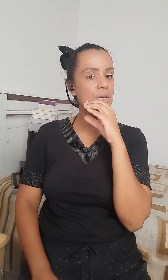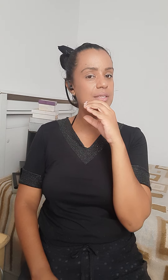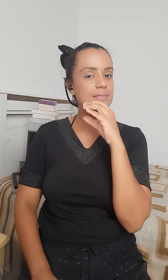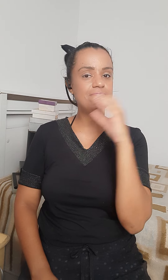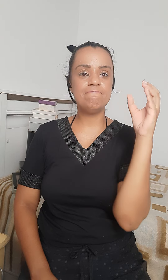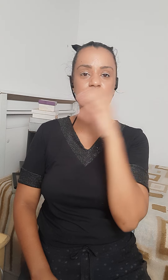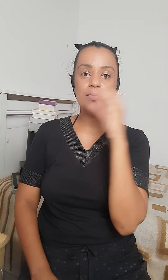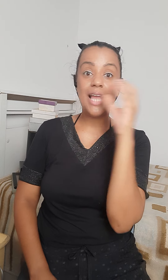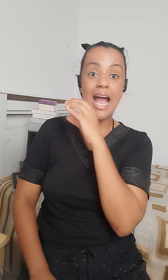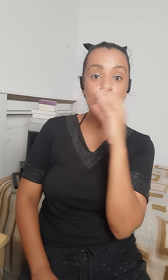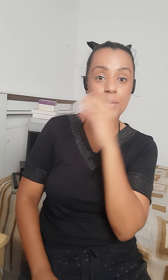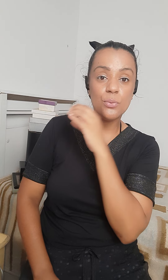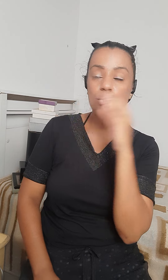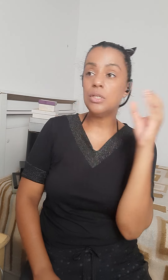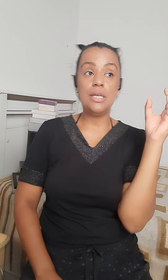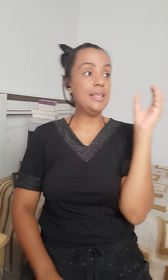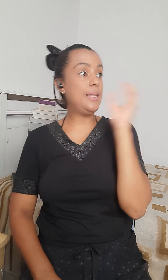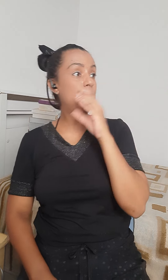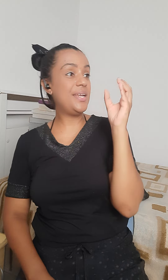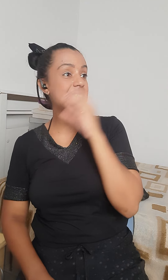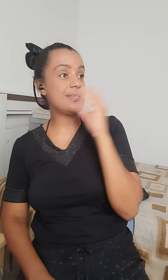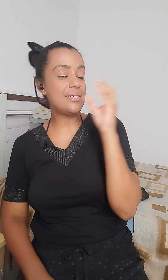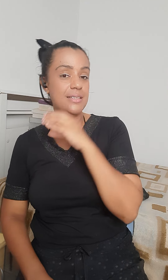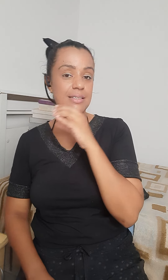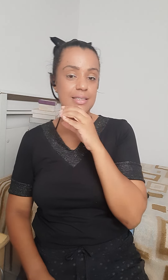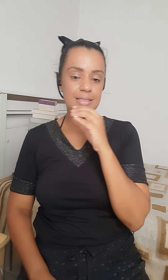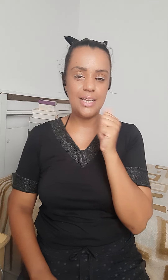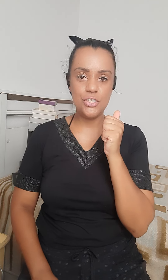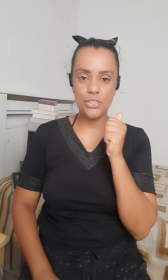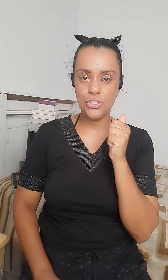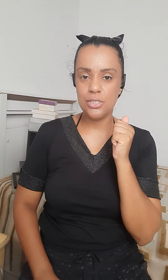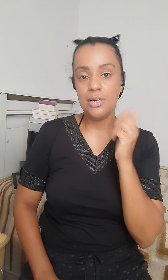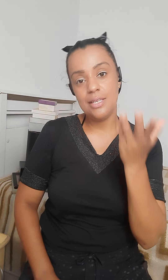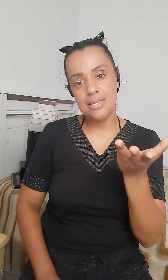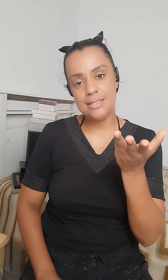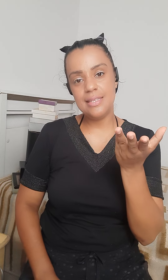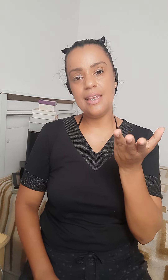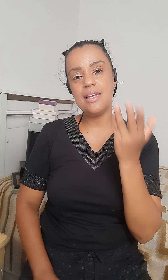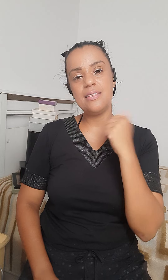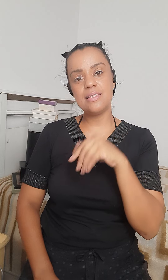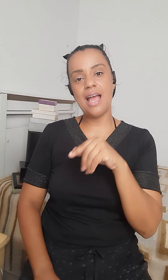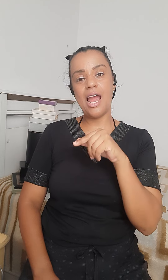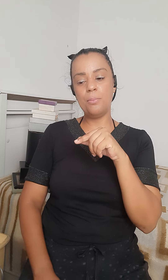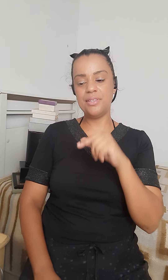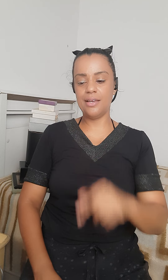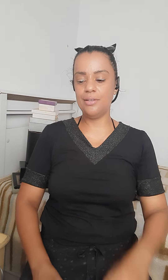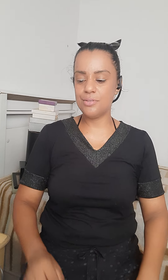anotem. Rápido, depressa, tá, gente? Sinais arbitrários.